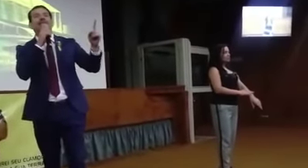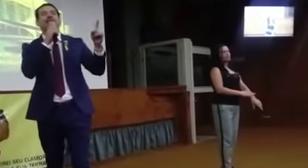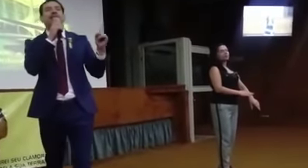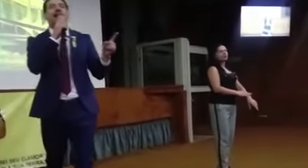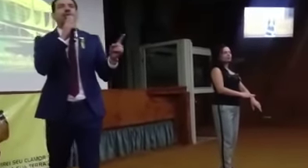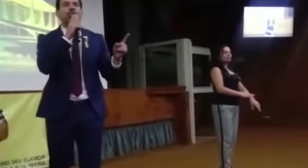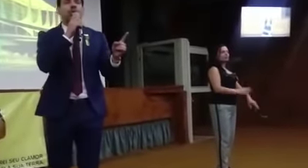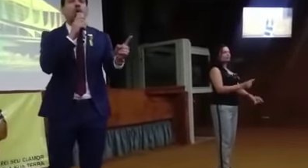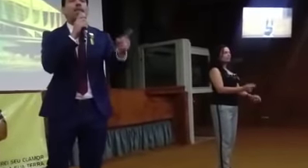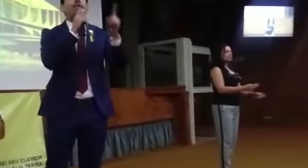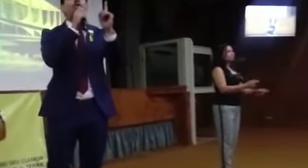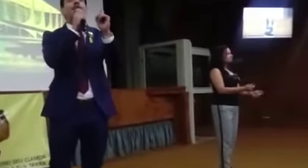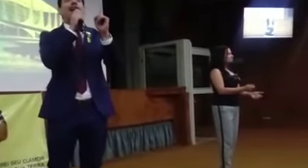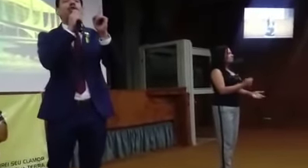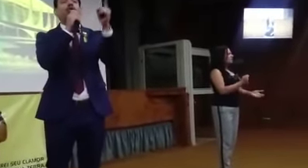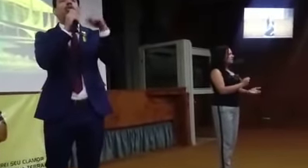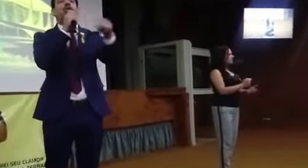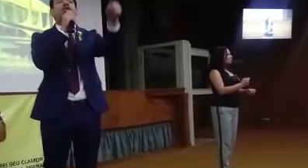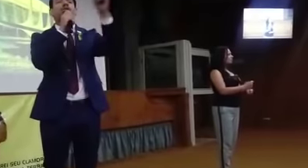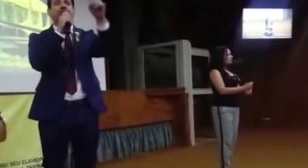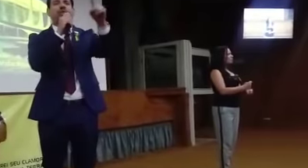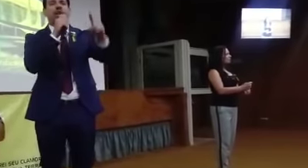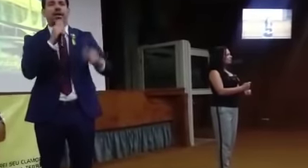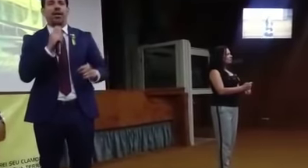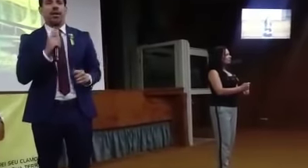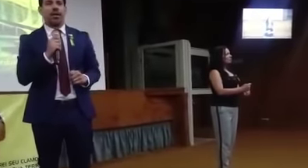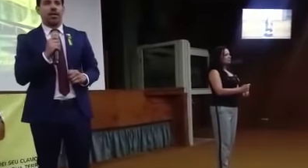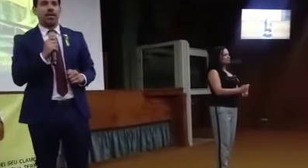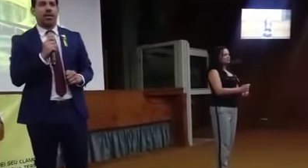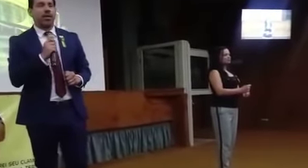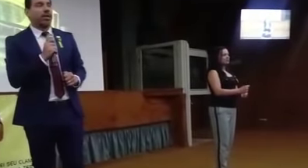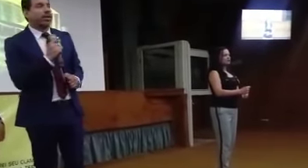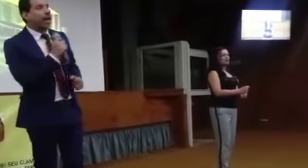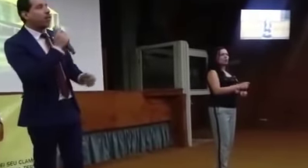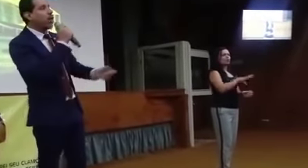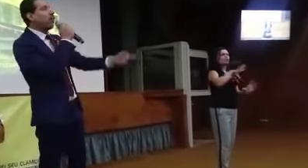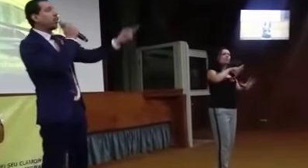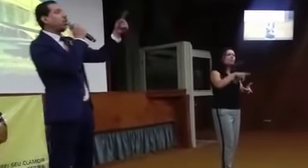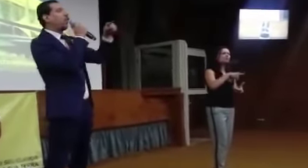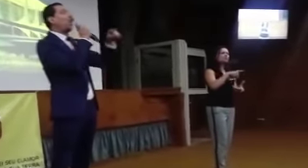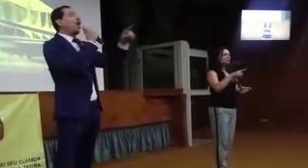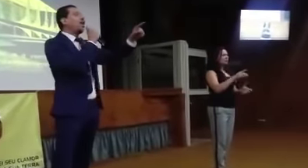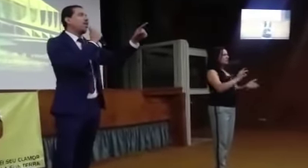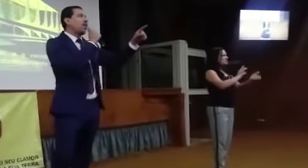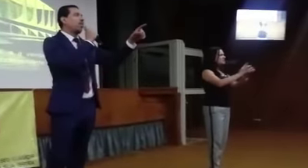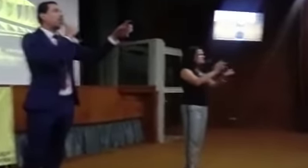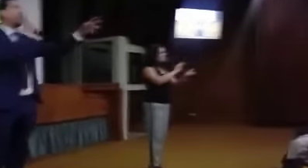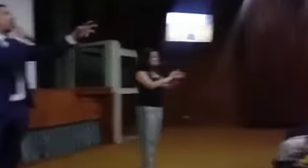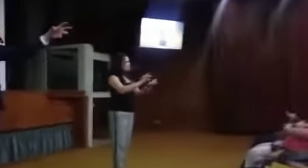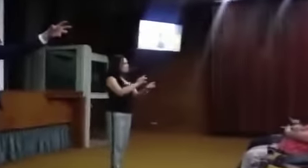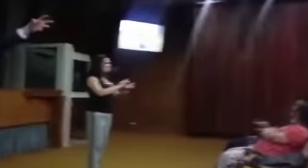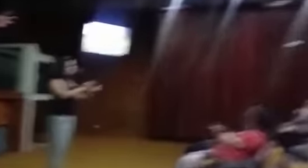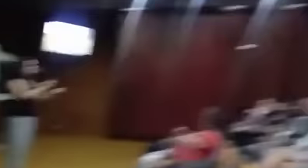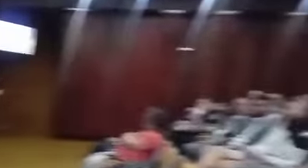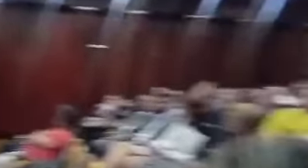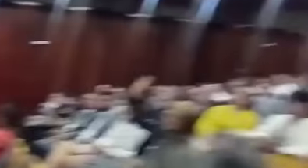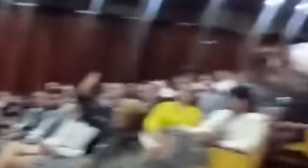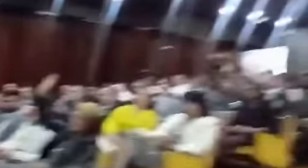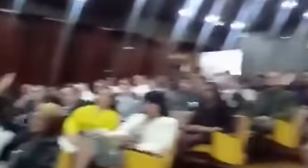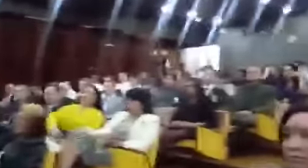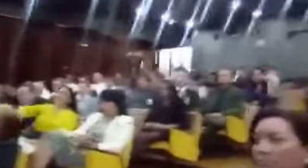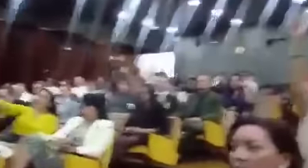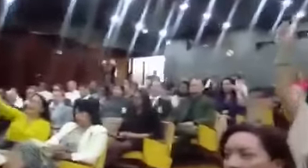foram assassinados ou aprisionados por causa do sistema? Sabe por que você não foi? Porque Deus te retirou